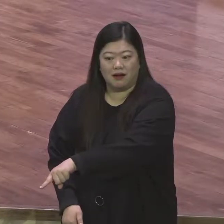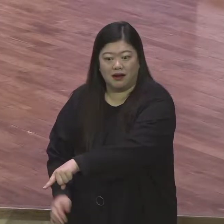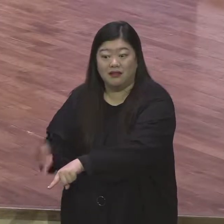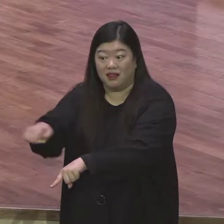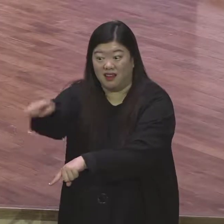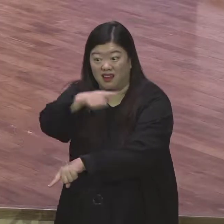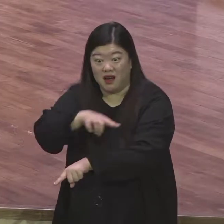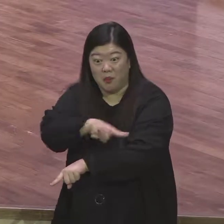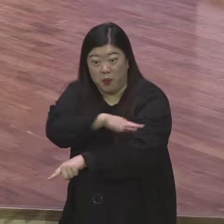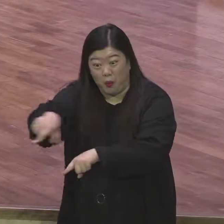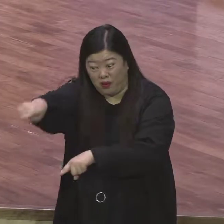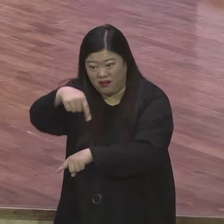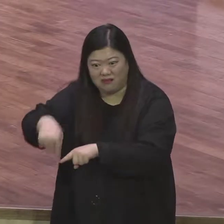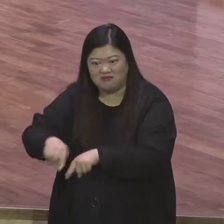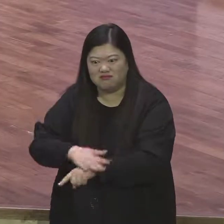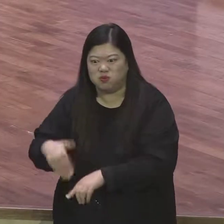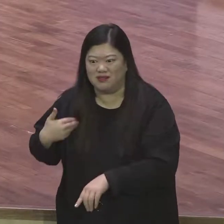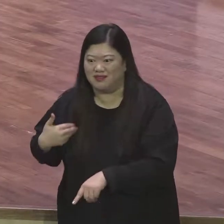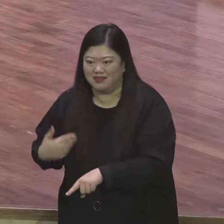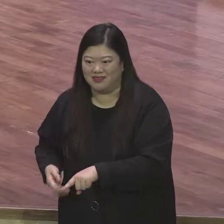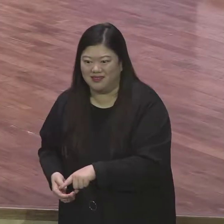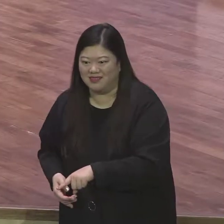하고 있습니다.